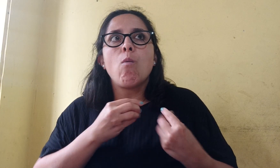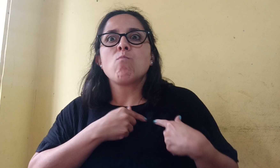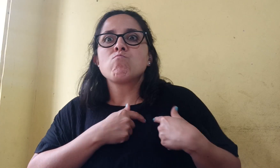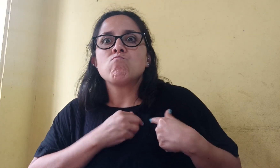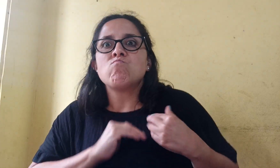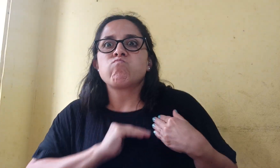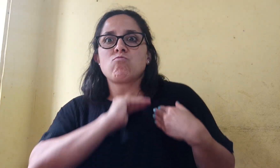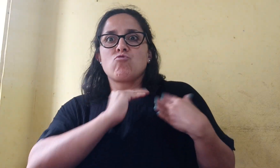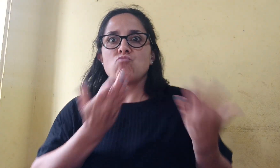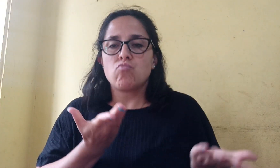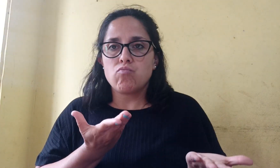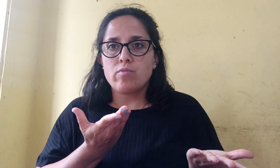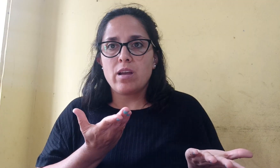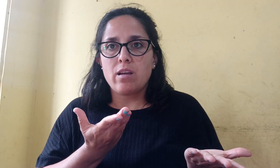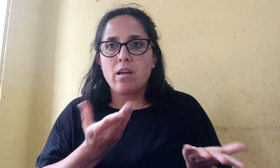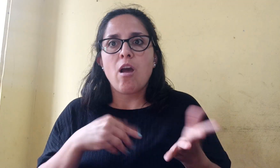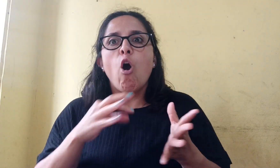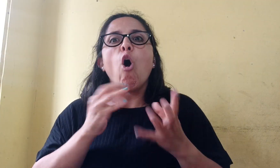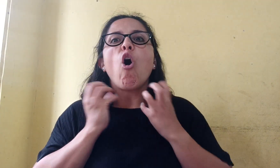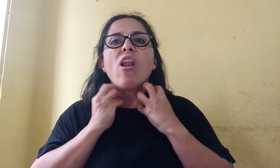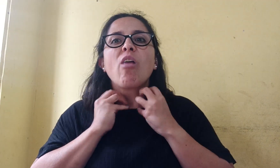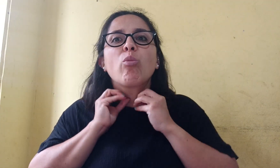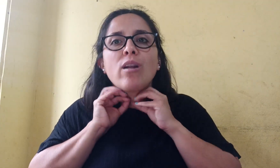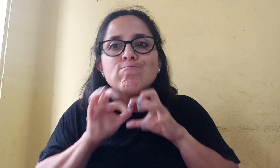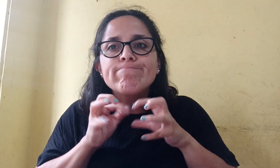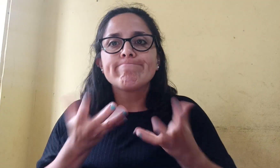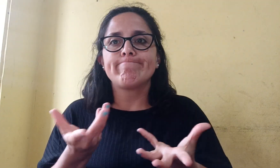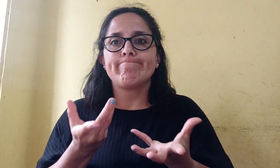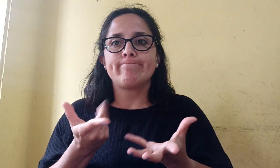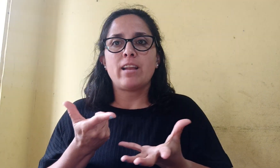ni la secreción de una glándula, ¿sí? Son funciones involuntarias.